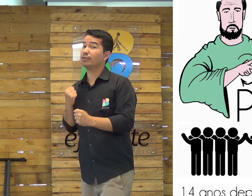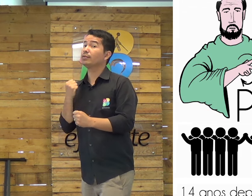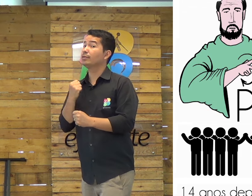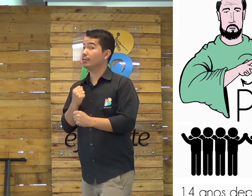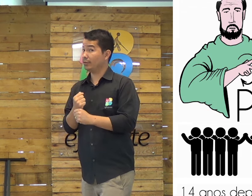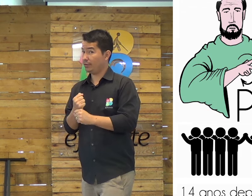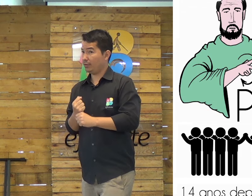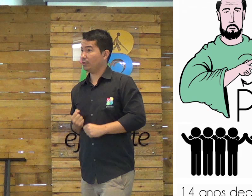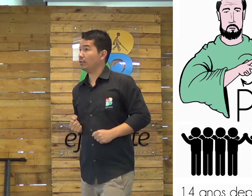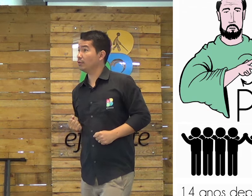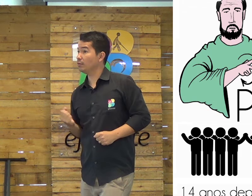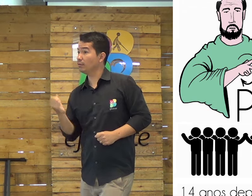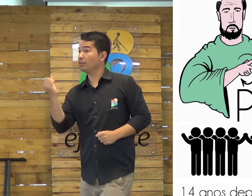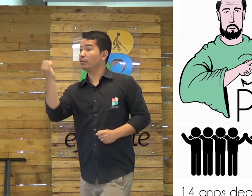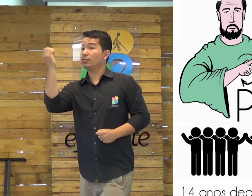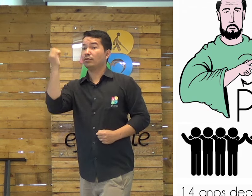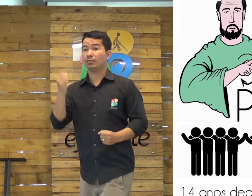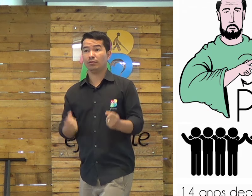de 14 anos,